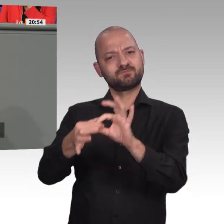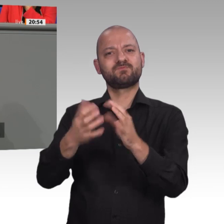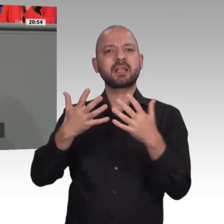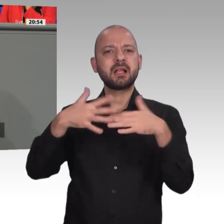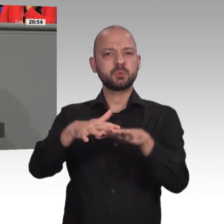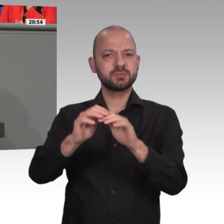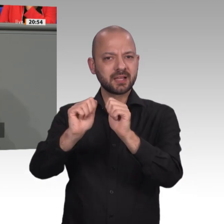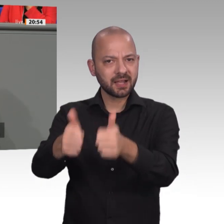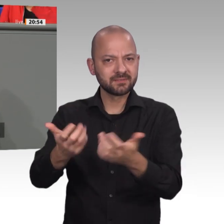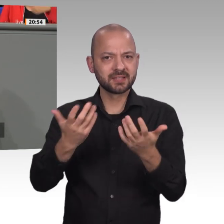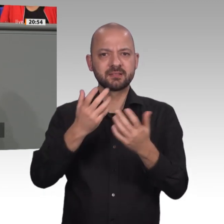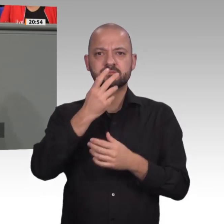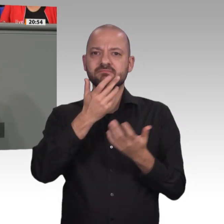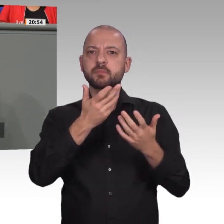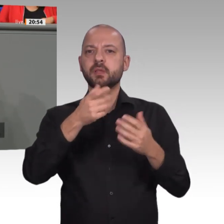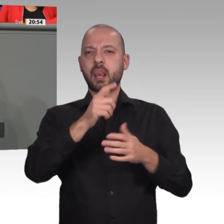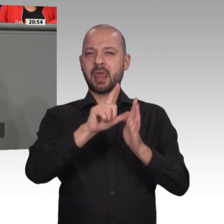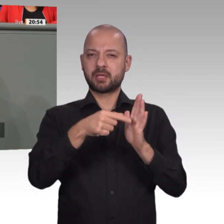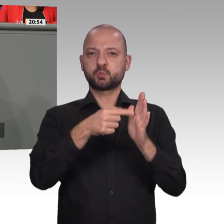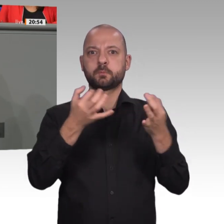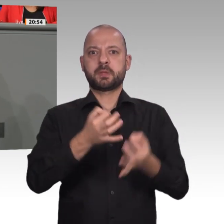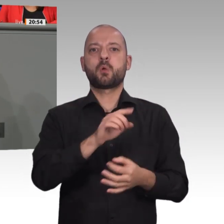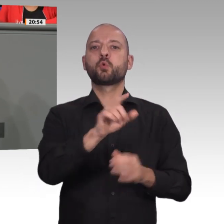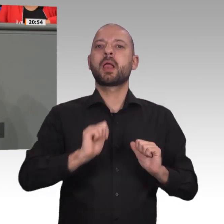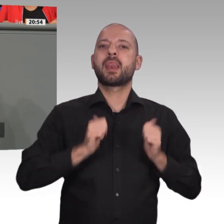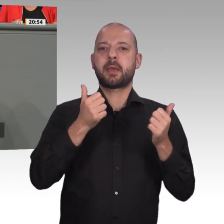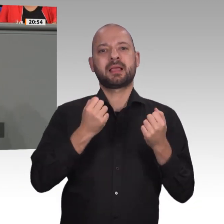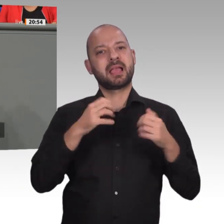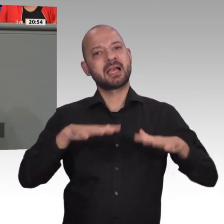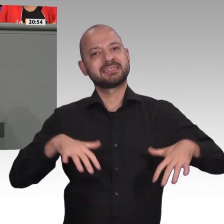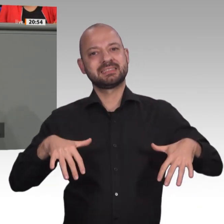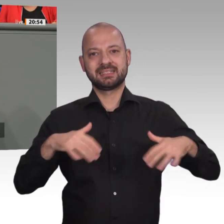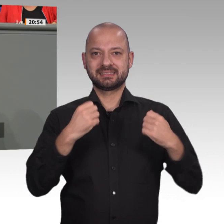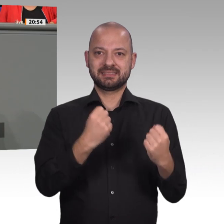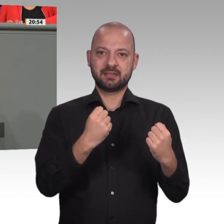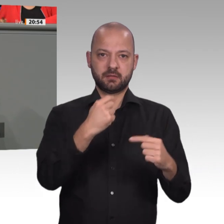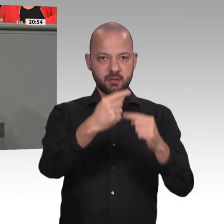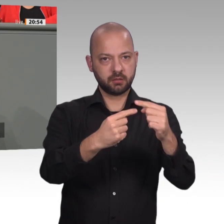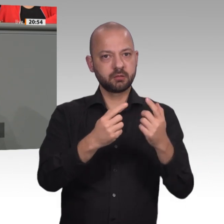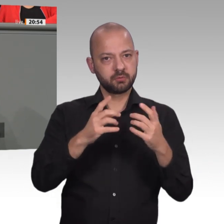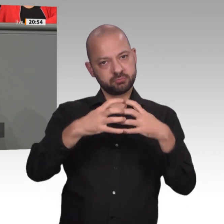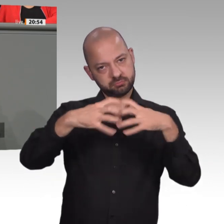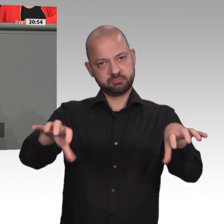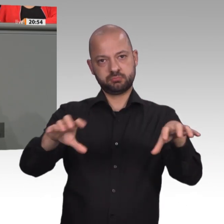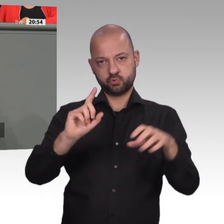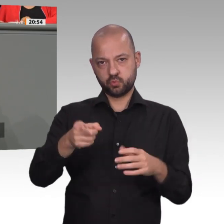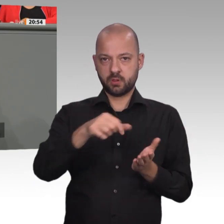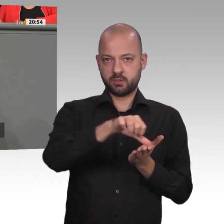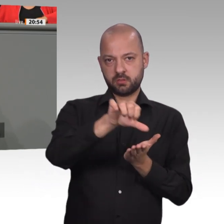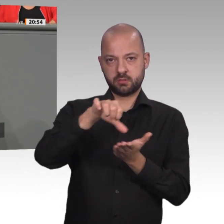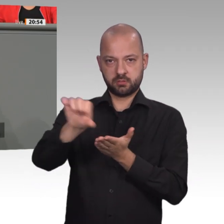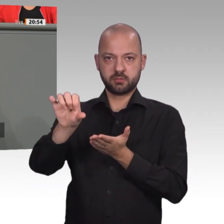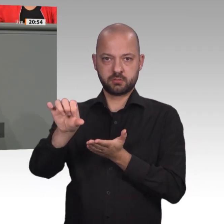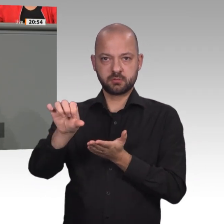eigenes Konto, wie das bei Renten üblich ist, zum Monatsende. Damit alle Menschen mit Behinderungen aber schon Anfang Januar für ihren Lebensunterhalt